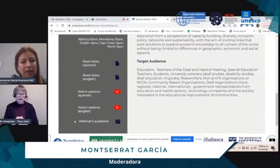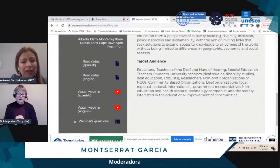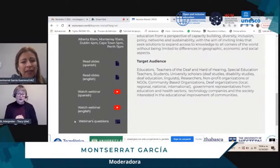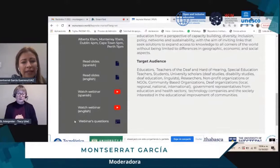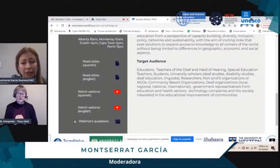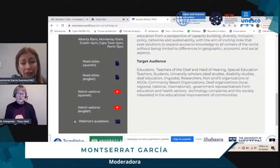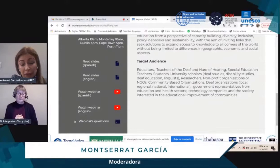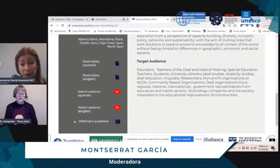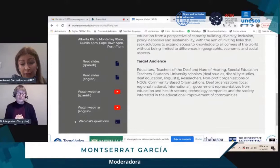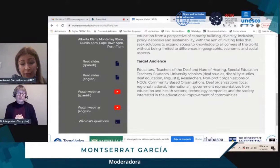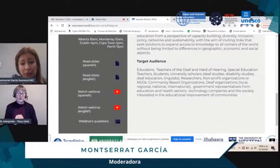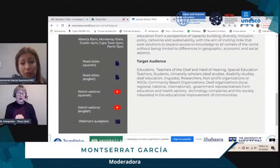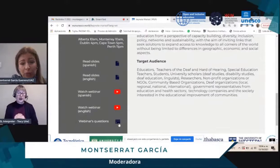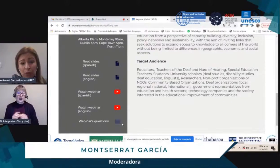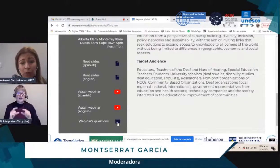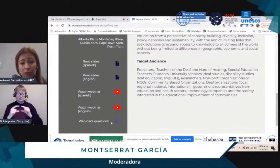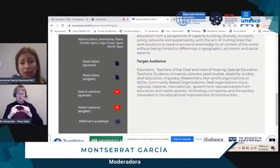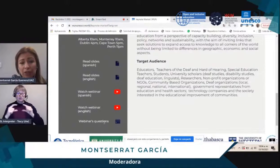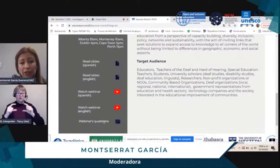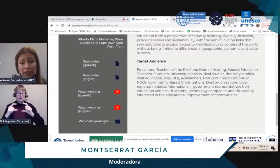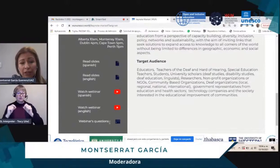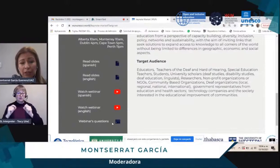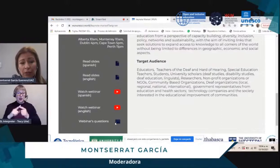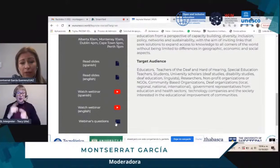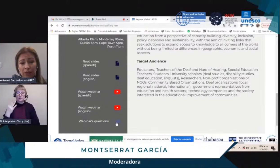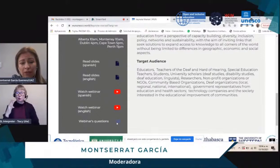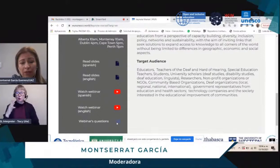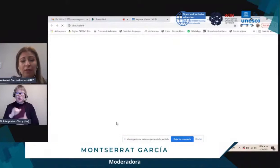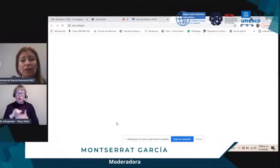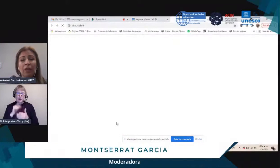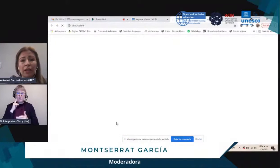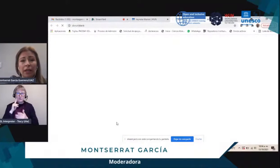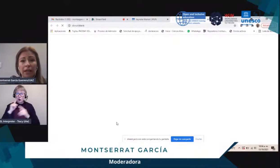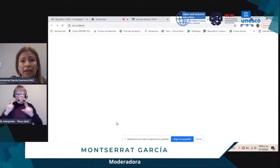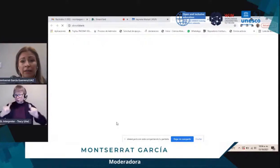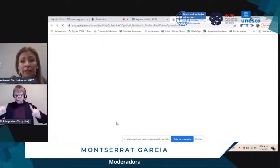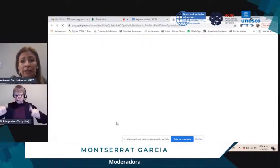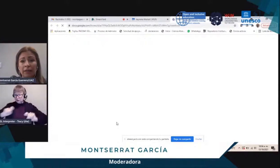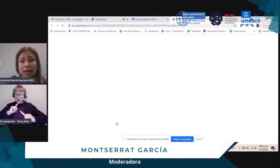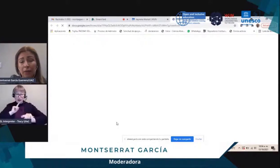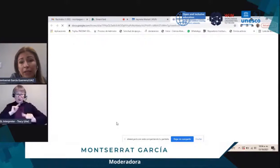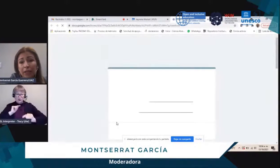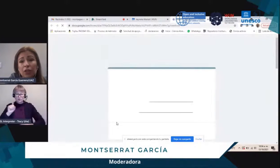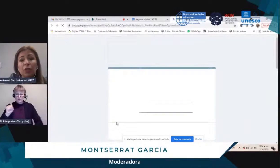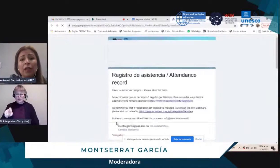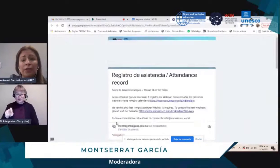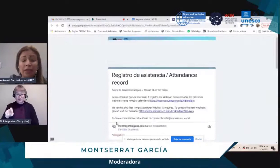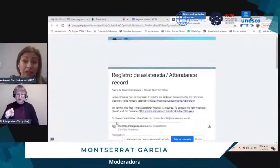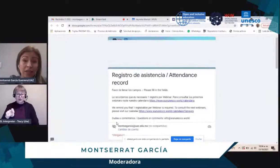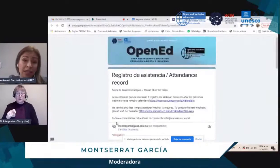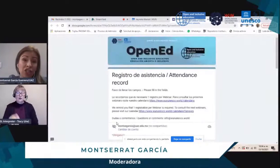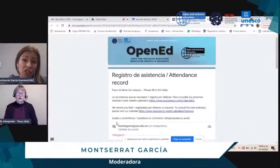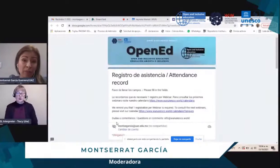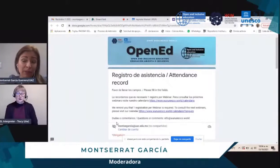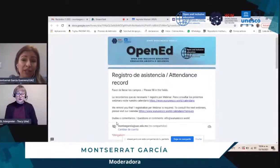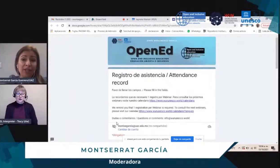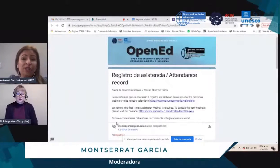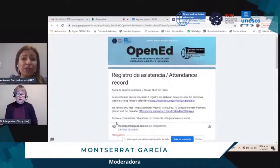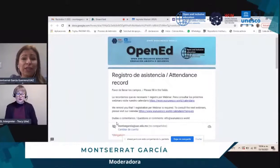encontrar el formato para responder las preguntas y de esta manera pueden ponerse al corriente todavía